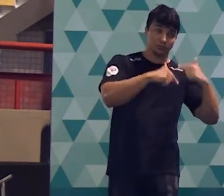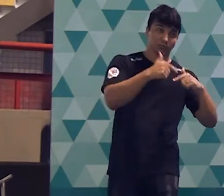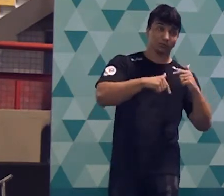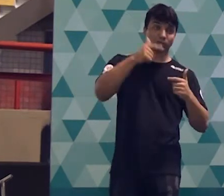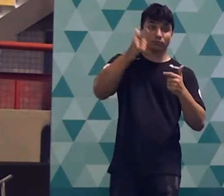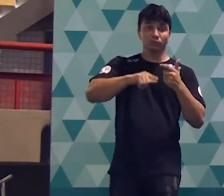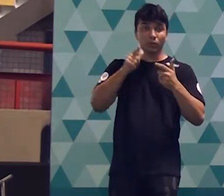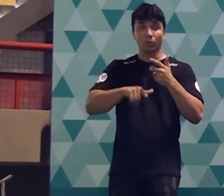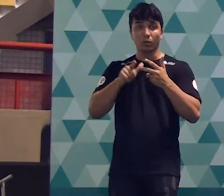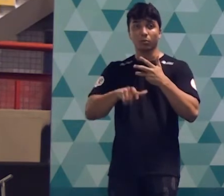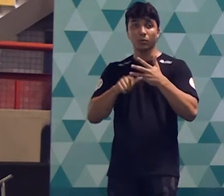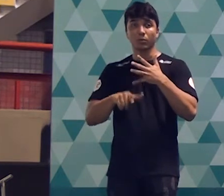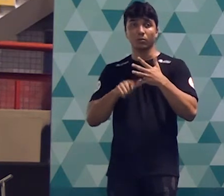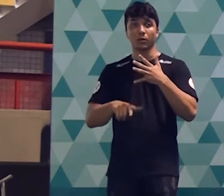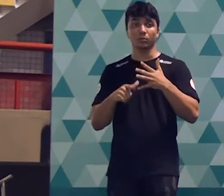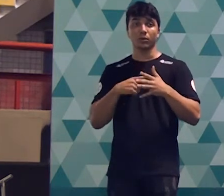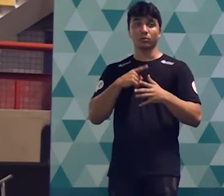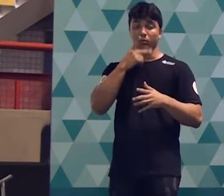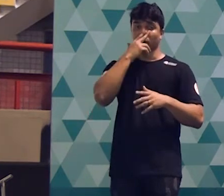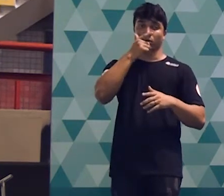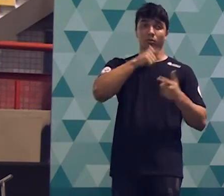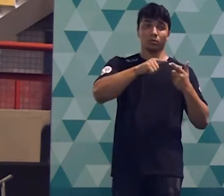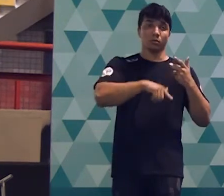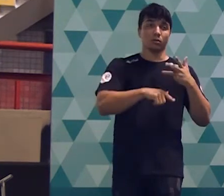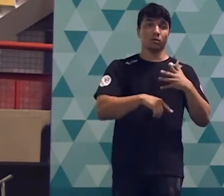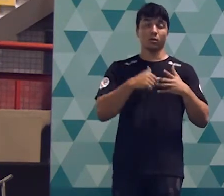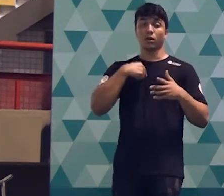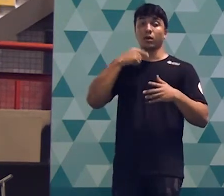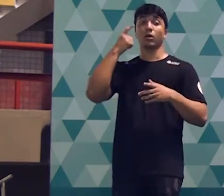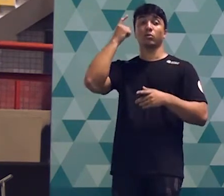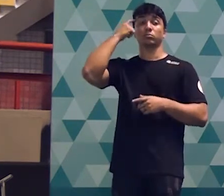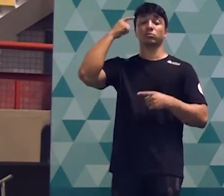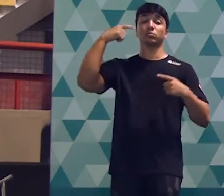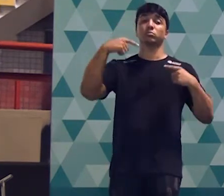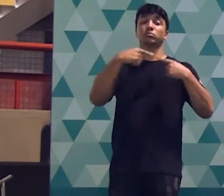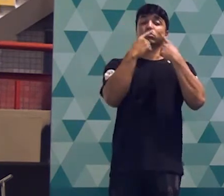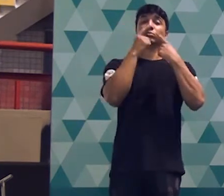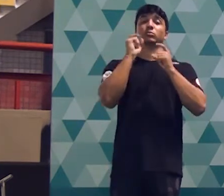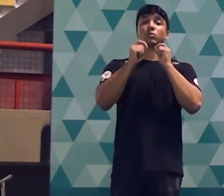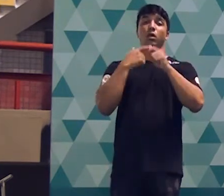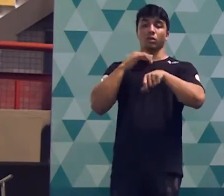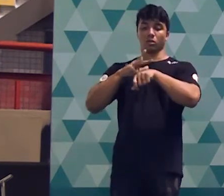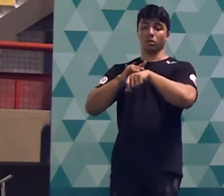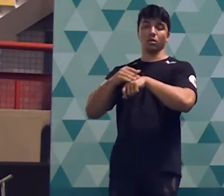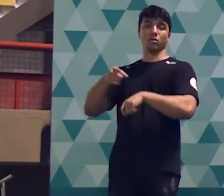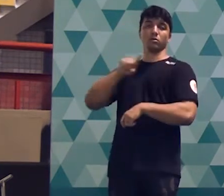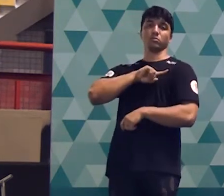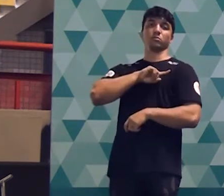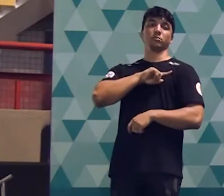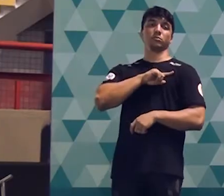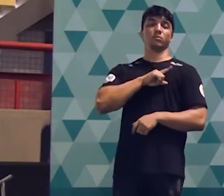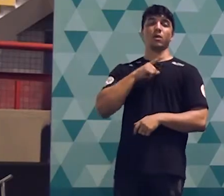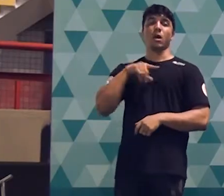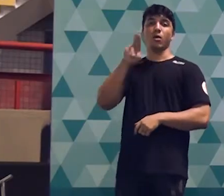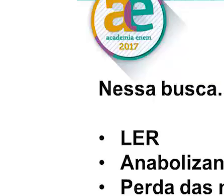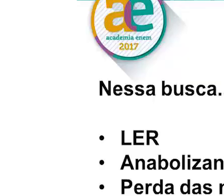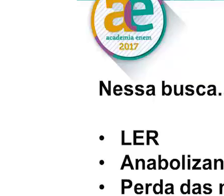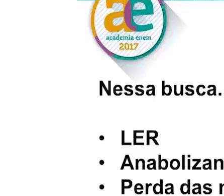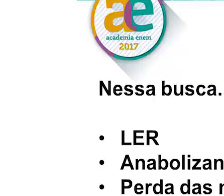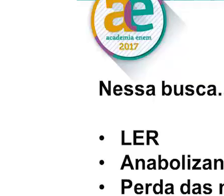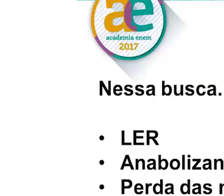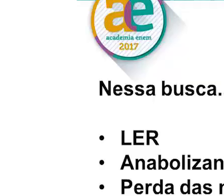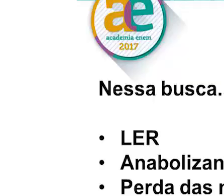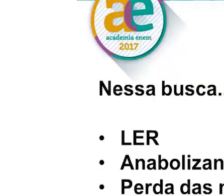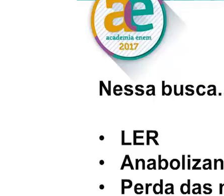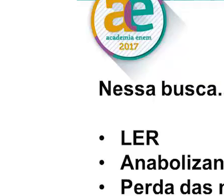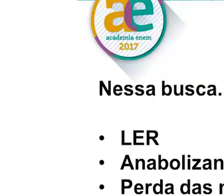várias vezes o mesmo exercício, ao ponto de você adoecer, né? Os anabolizantes, que nós